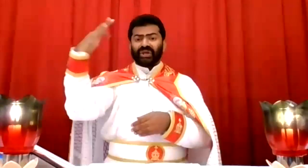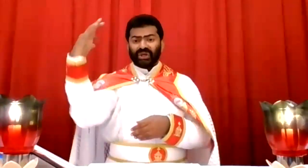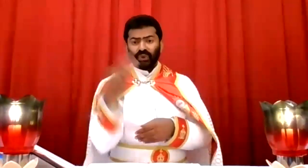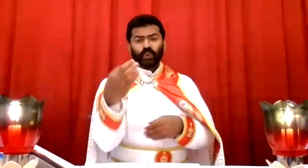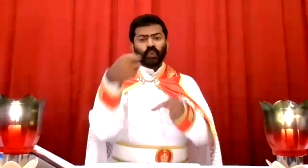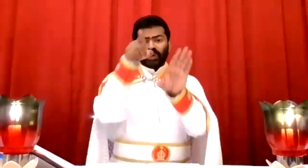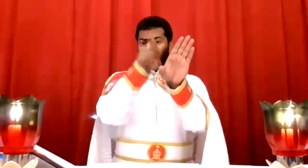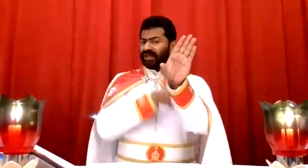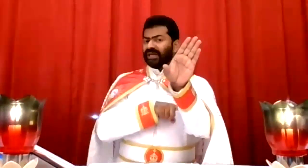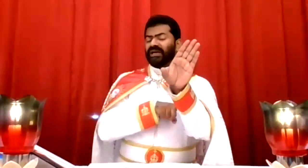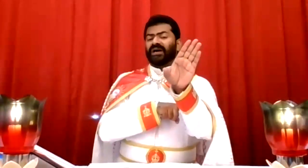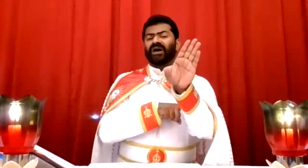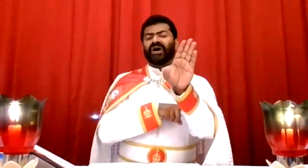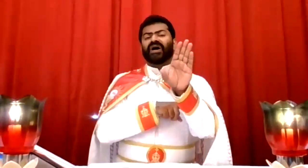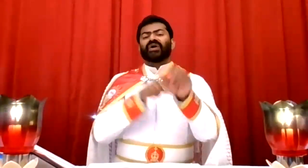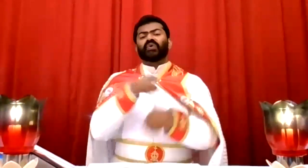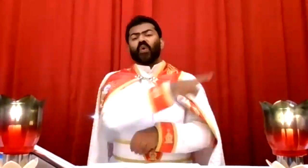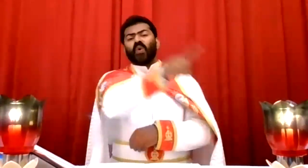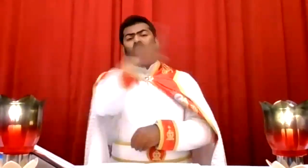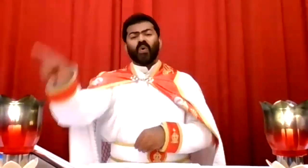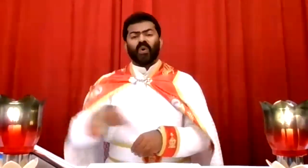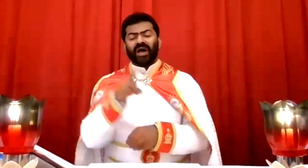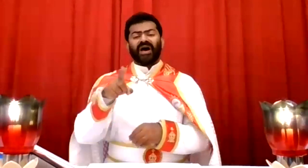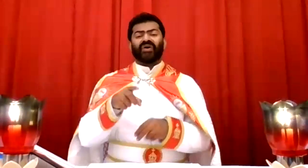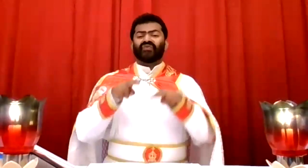this new year.